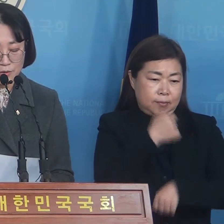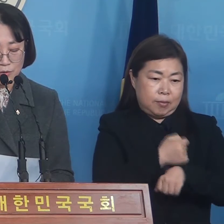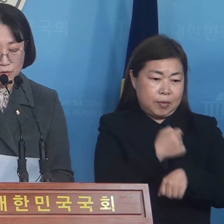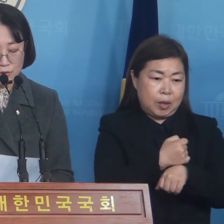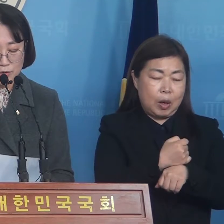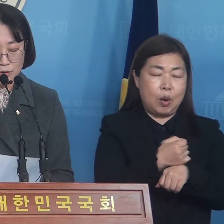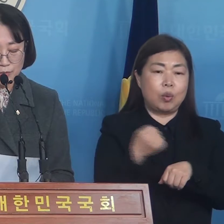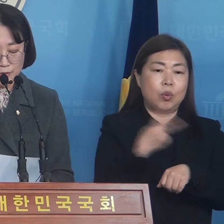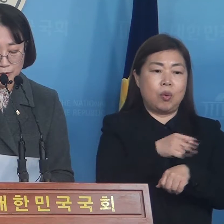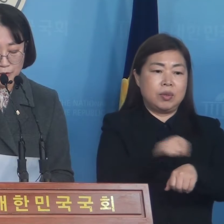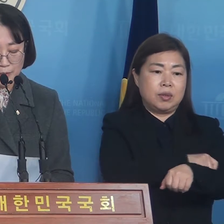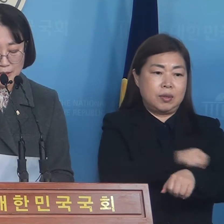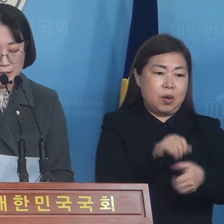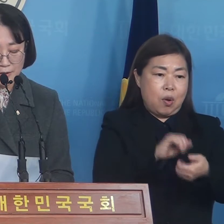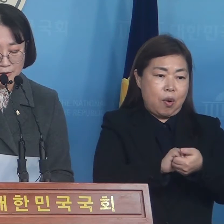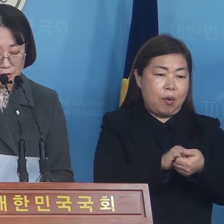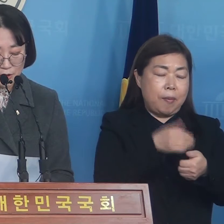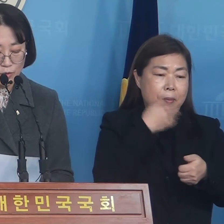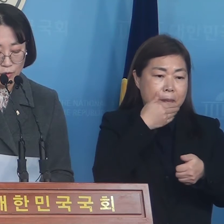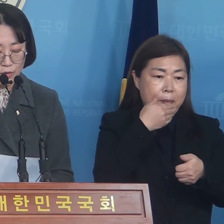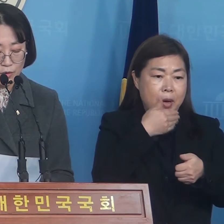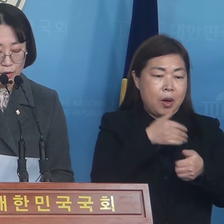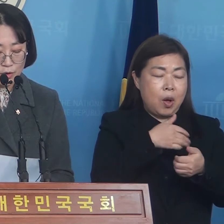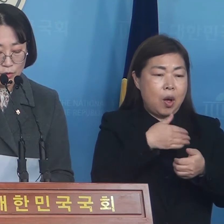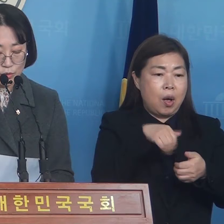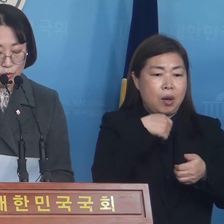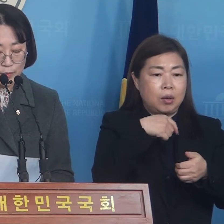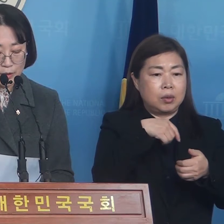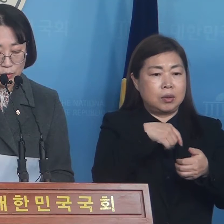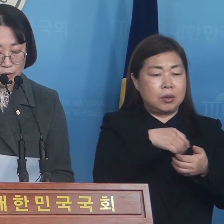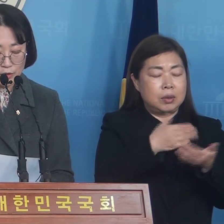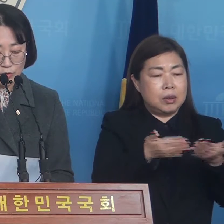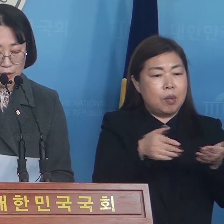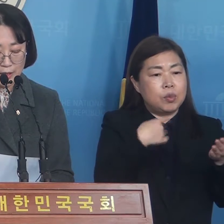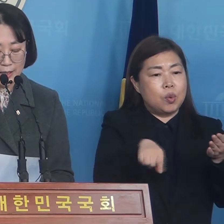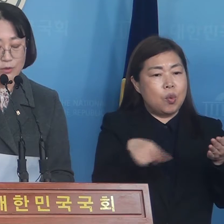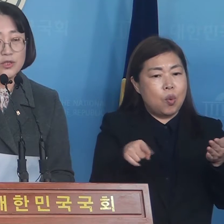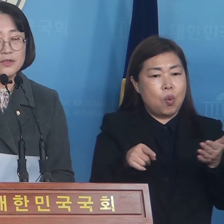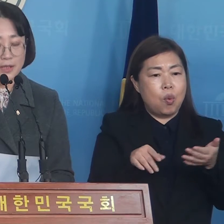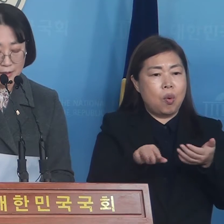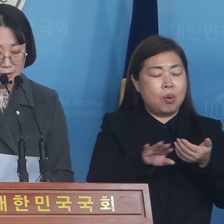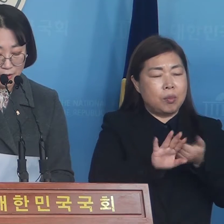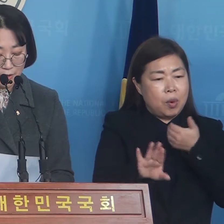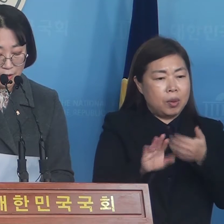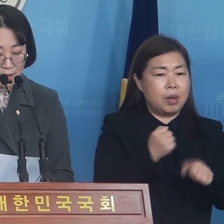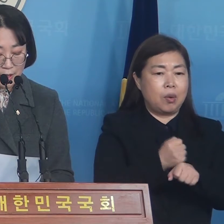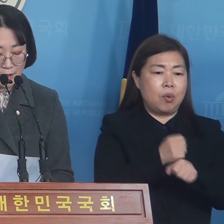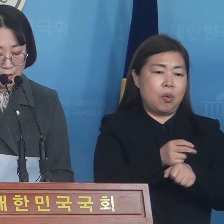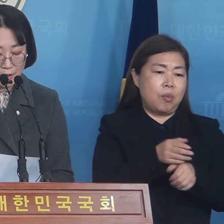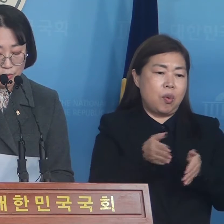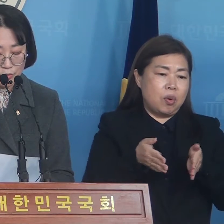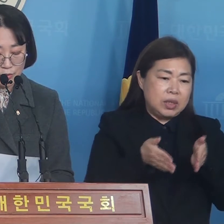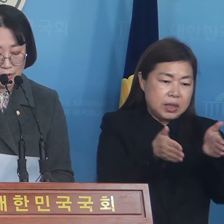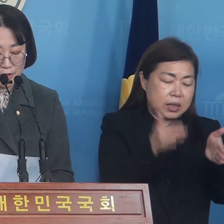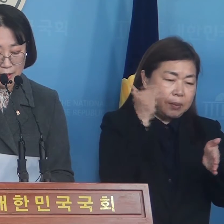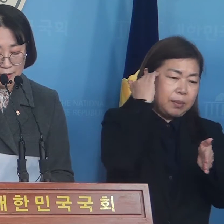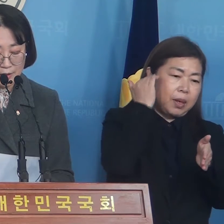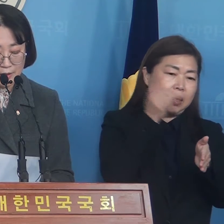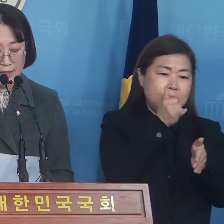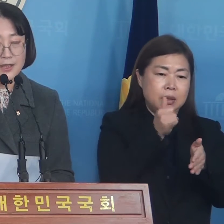제한, 또 특정 업종을 배제하려는 시도, 또 조그만 도로가 중간에 가로지른다 해서 하나의